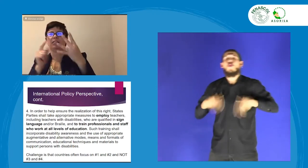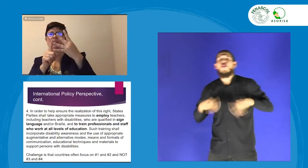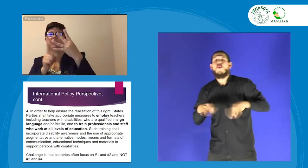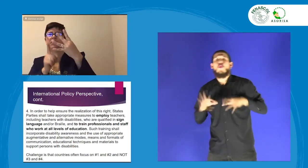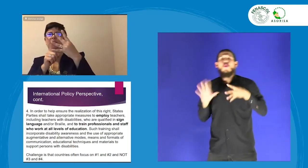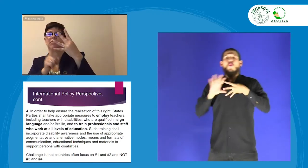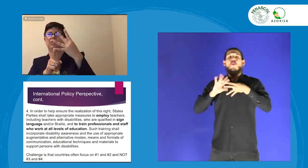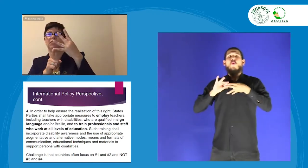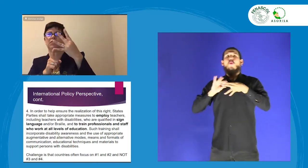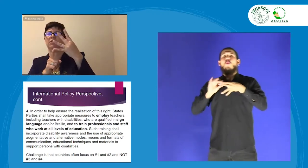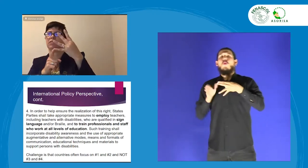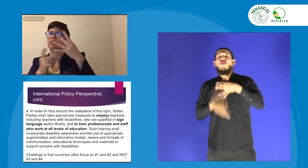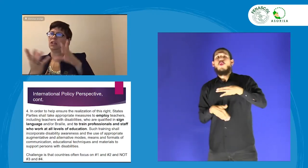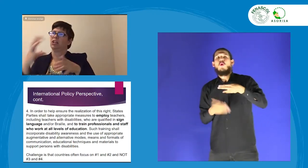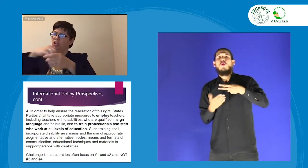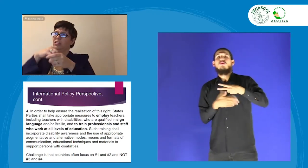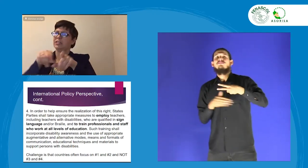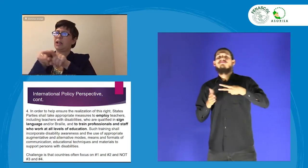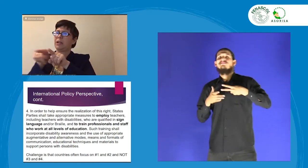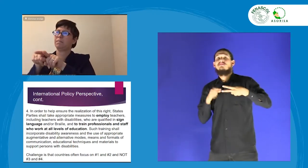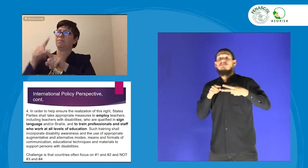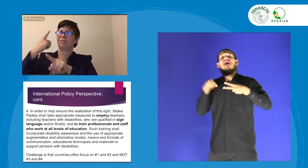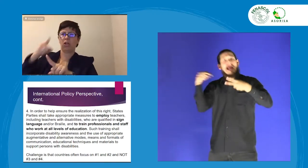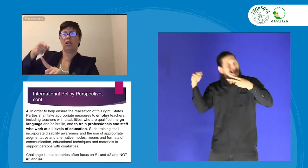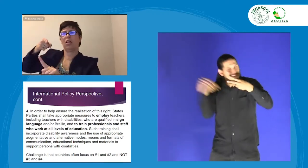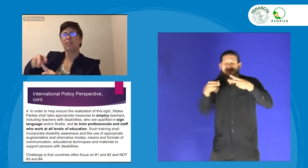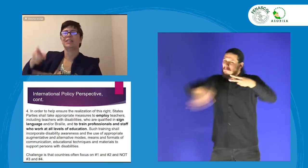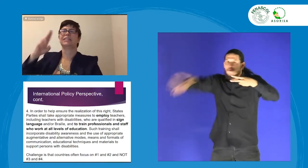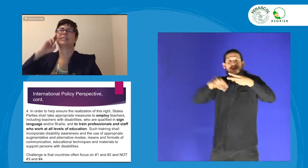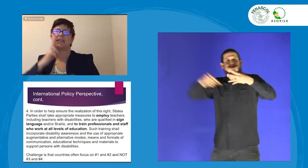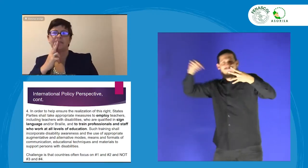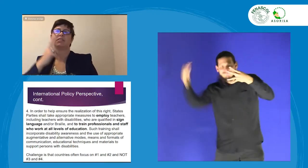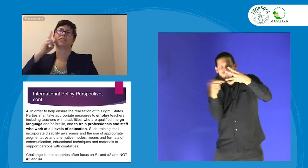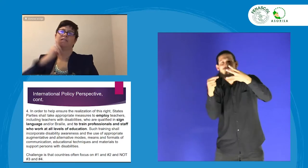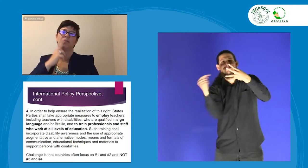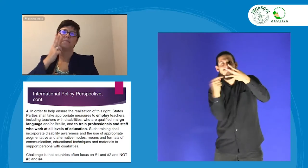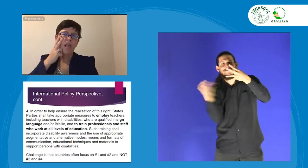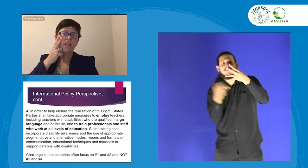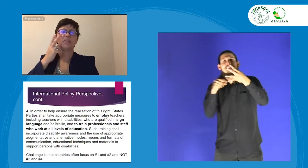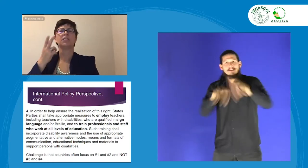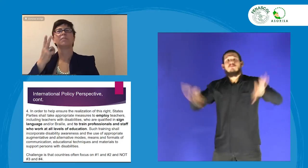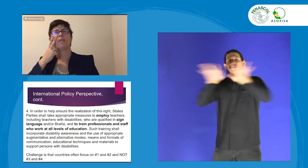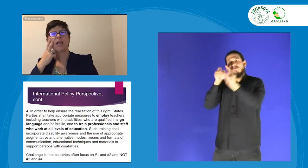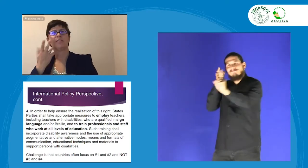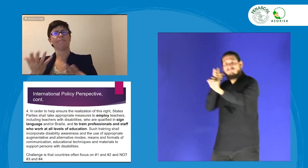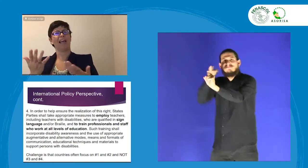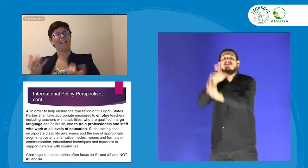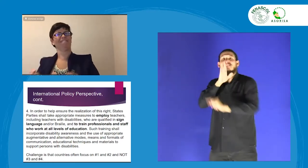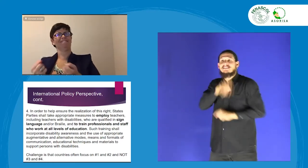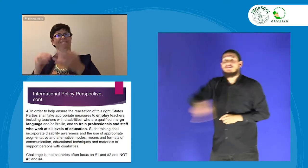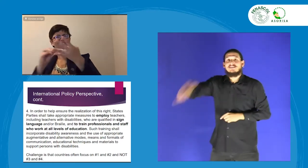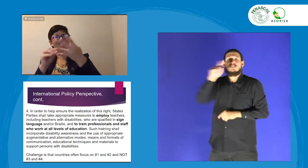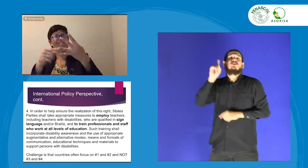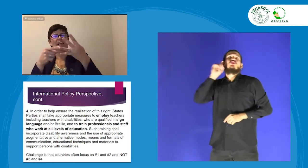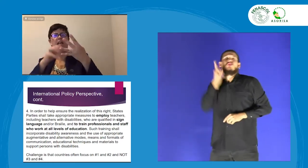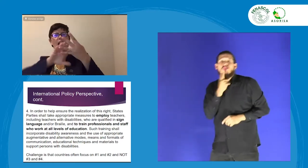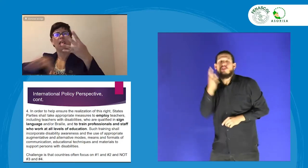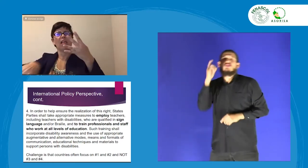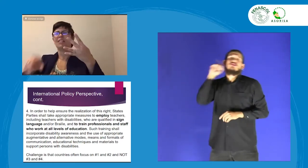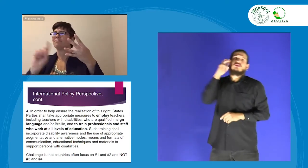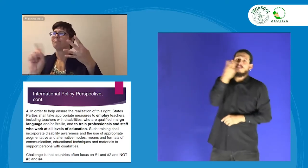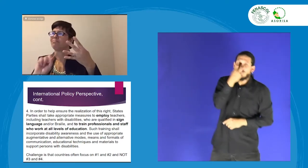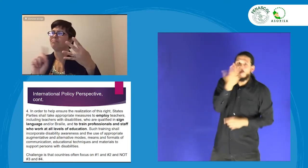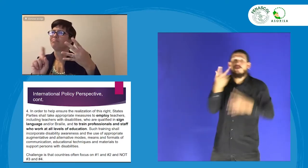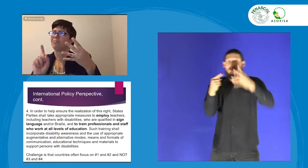no, tenemos que hacer esta abogacía para que se incluyan también el tercer y cuarto aspecto que tiene que ver con, por ejemplo, con